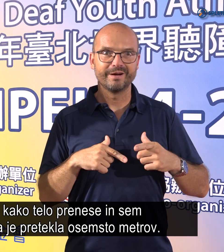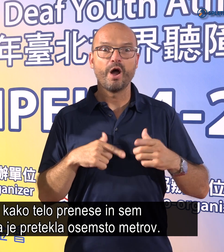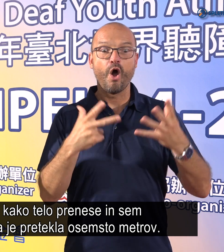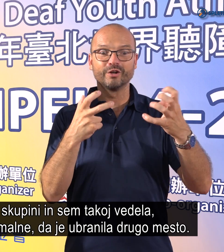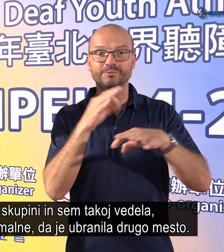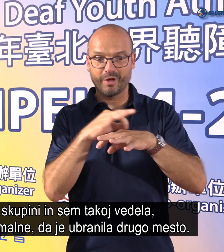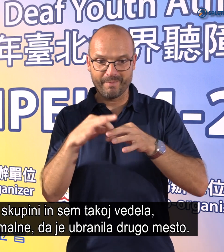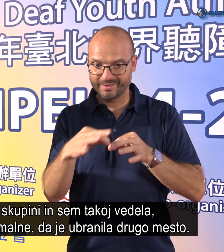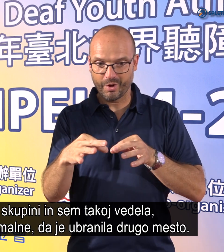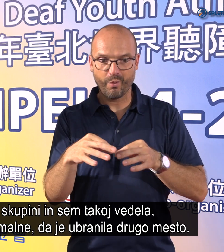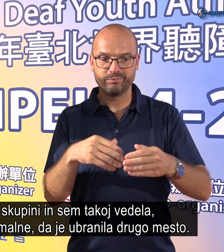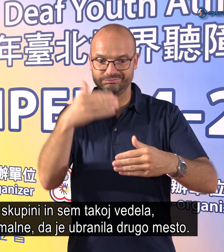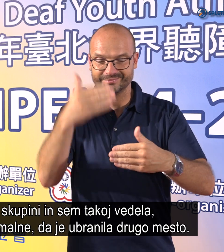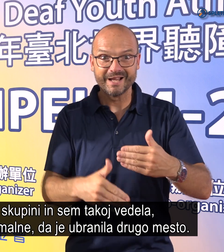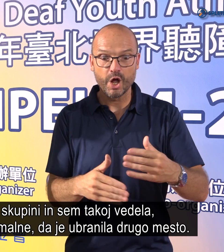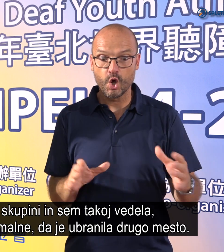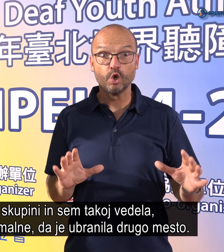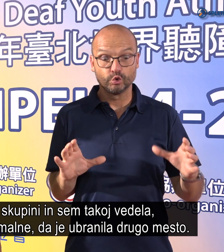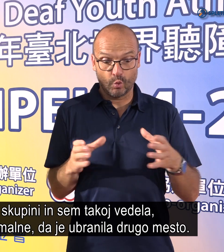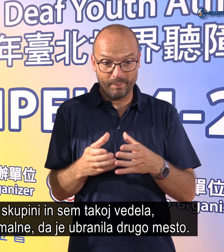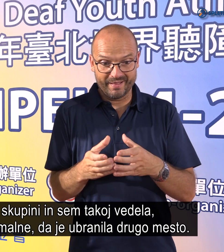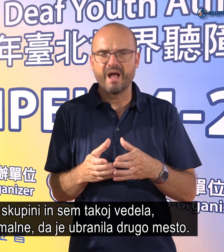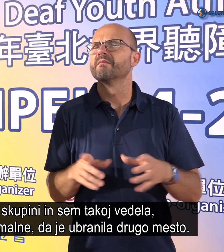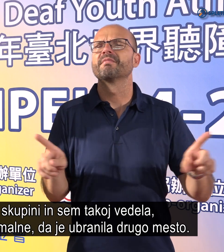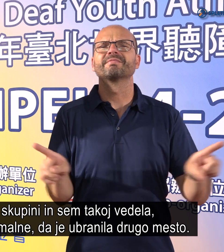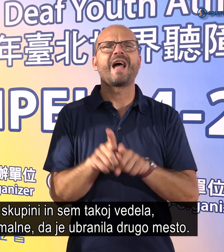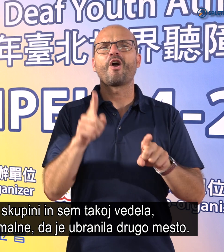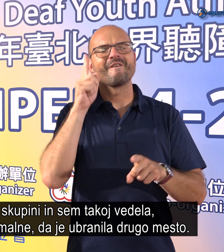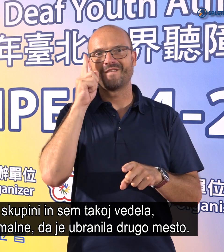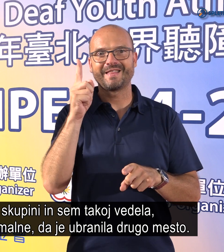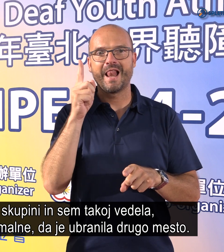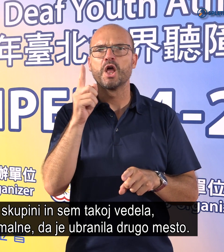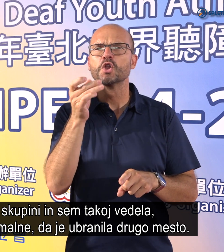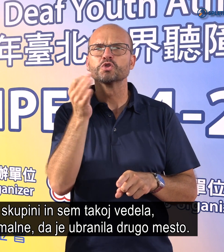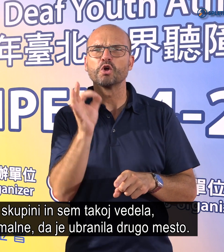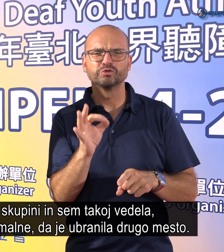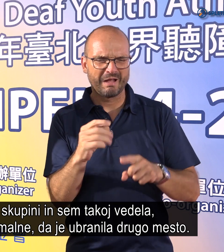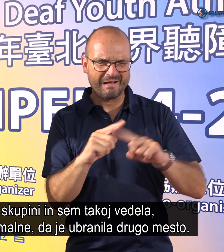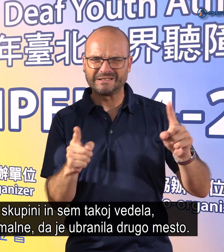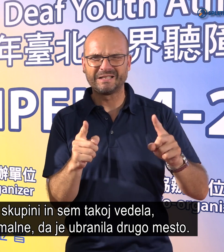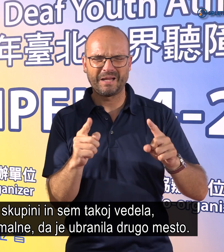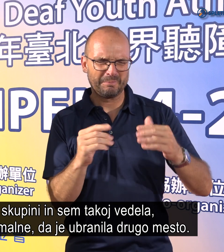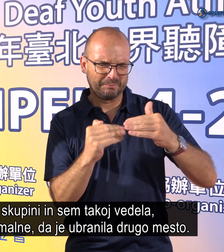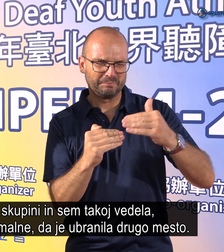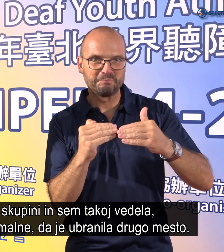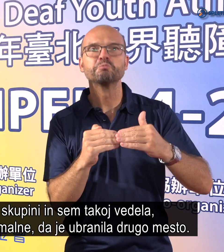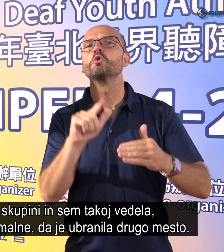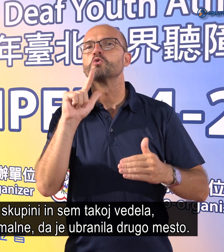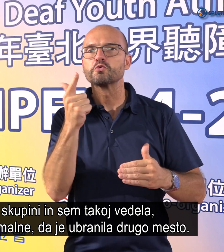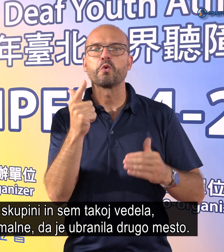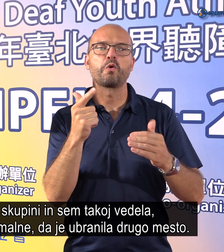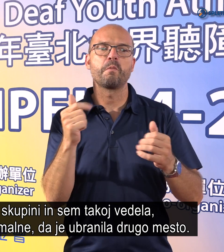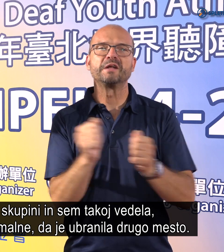800 metrov, prišli so skupaj v skupini in sem takoj vedela, da so te točke tako minimalne, da je drugo mesto